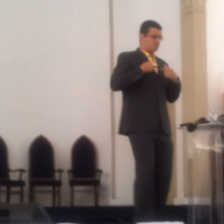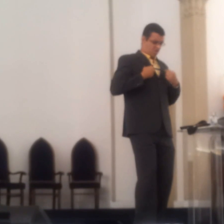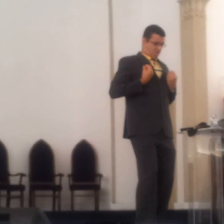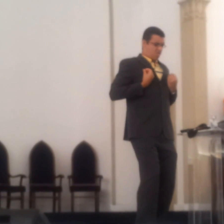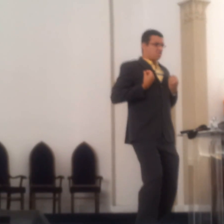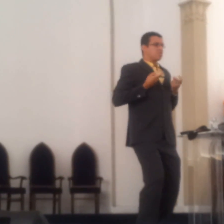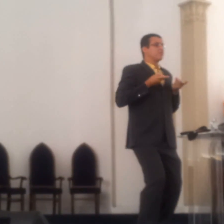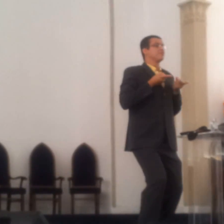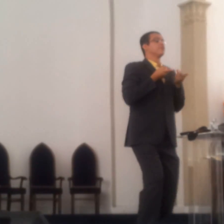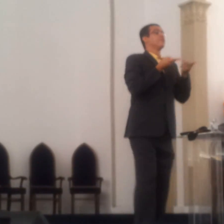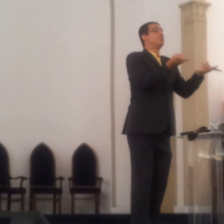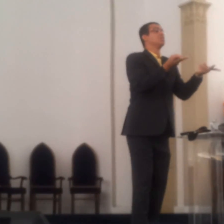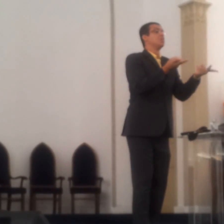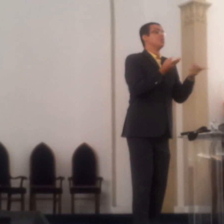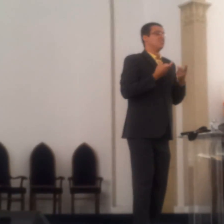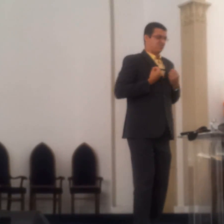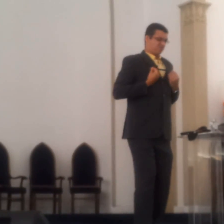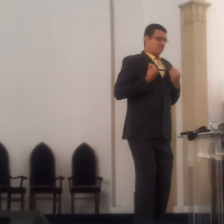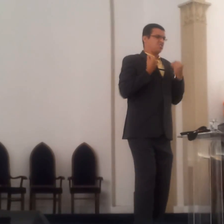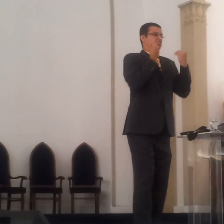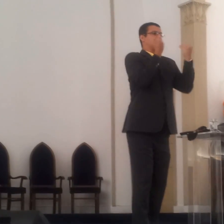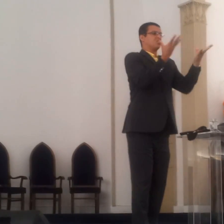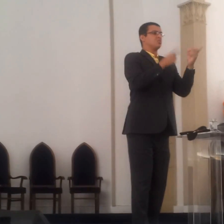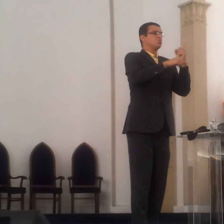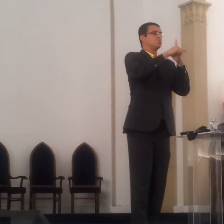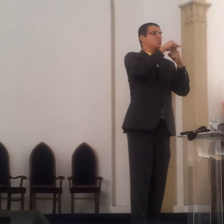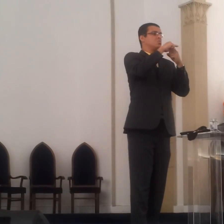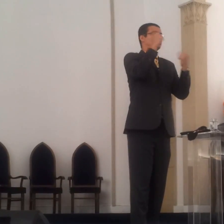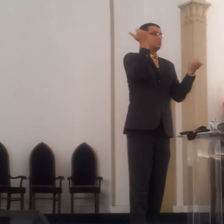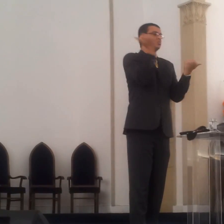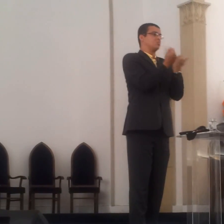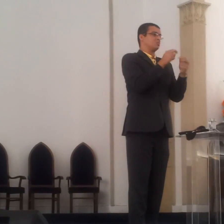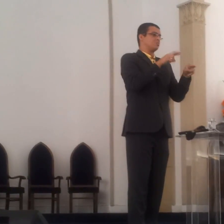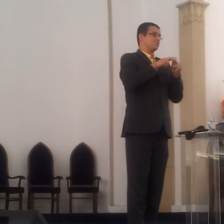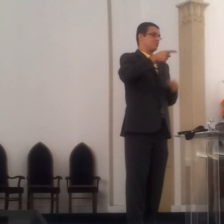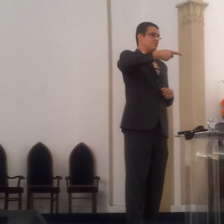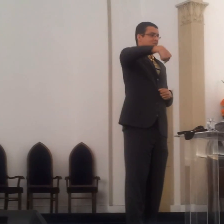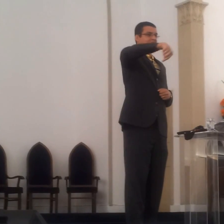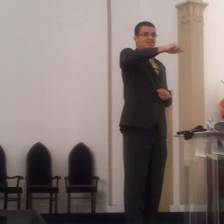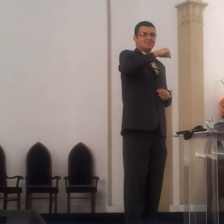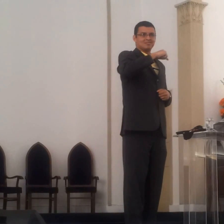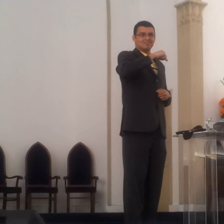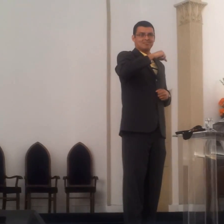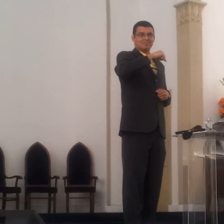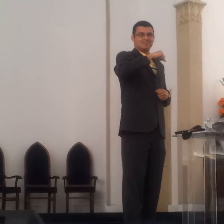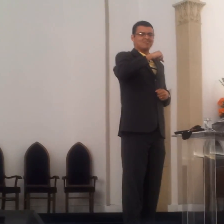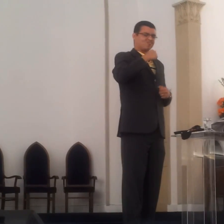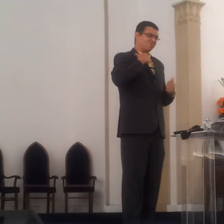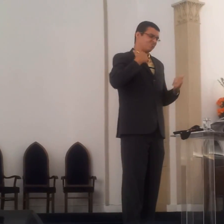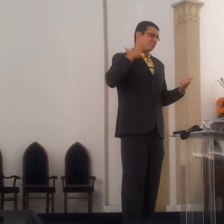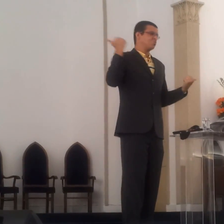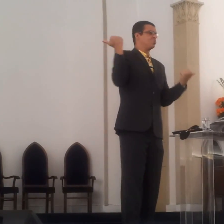Deus, dizendo assim: olha, eu dou a minha vida na cruz por essas pessoas. Eu dou a minha